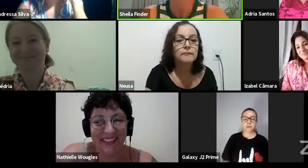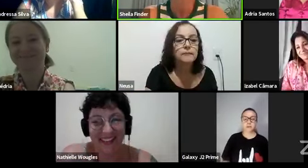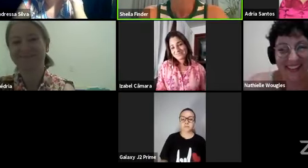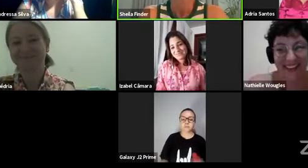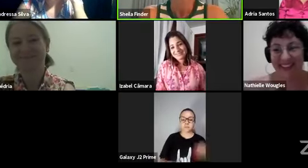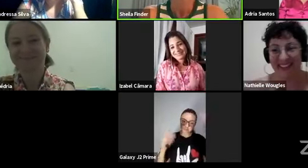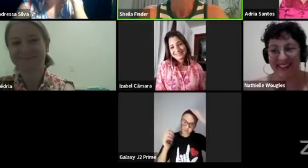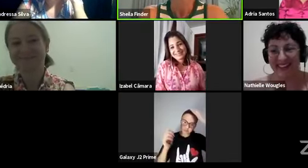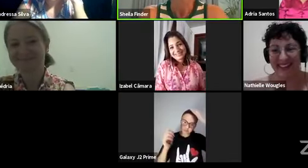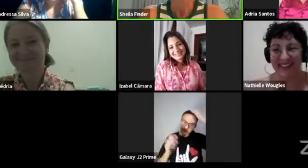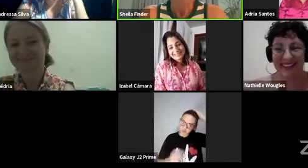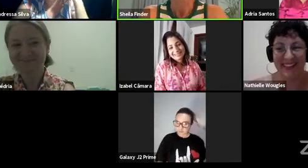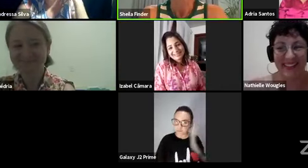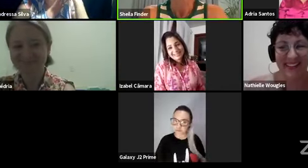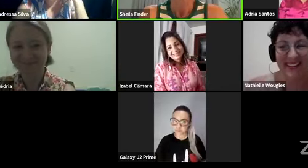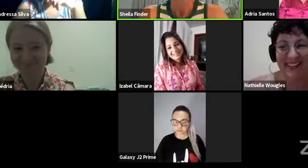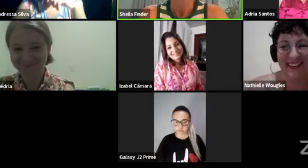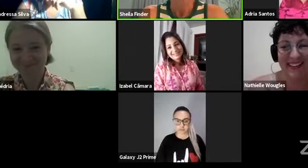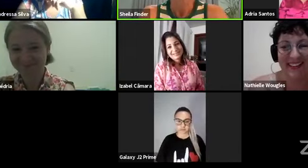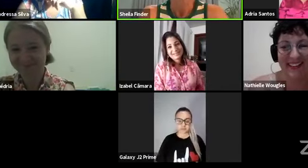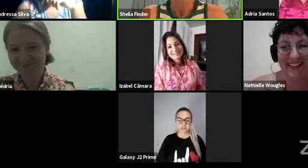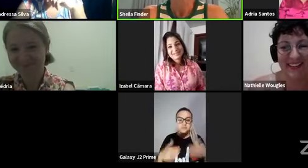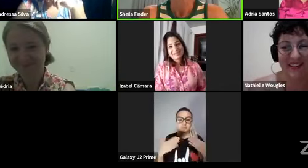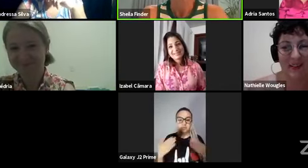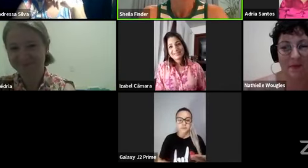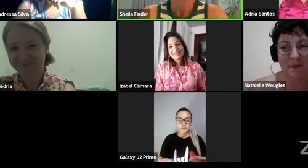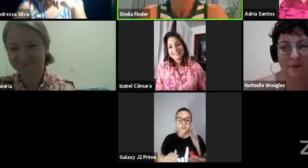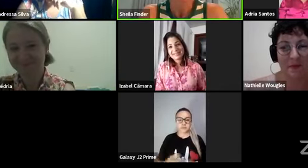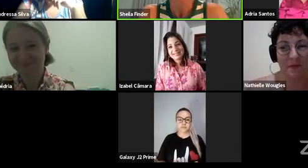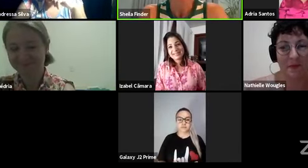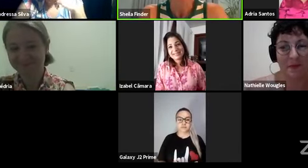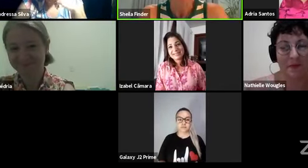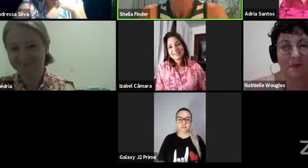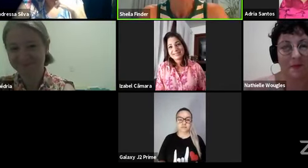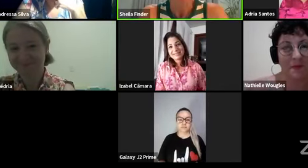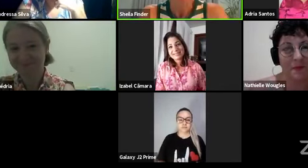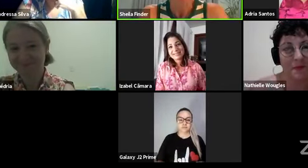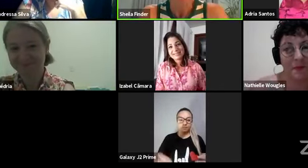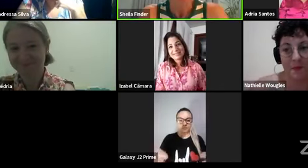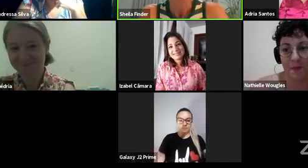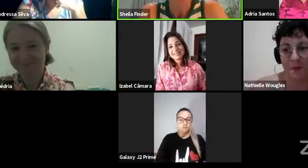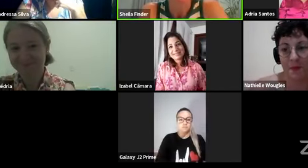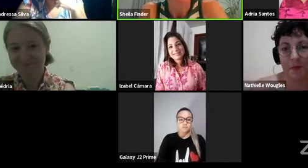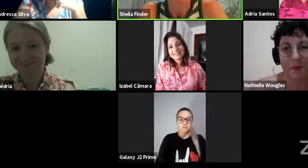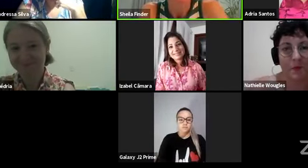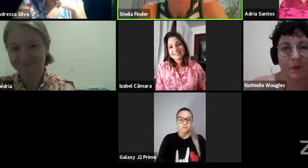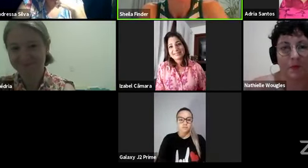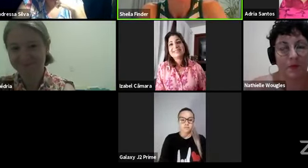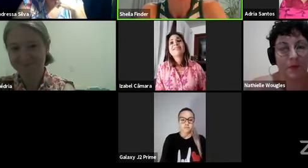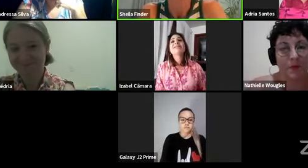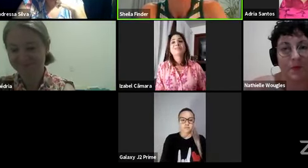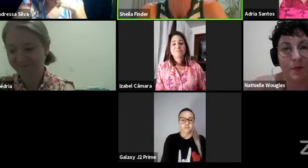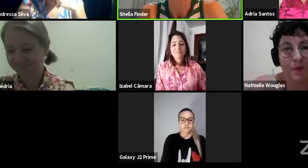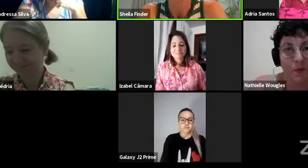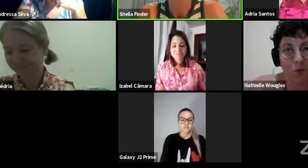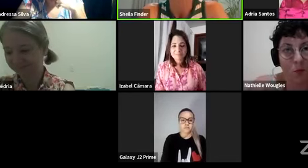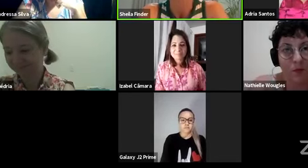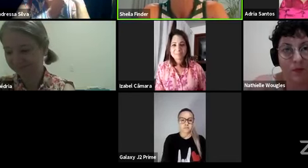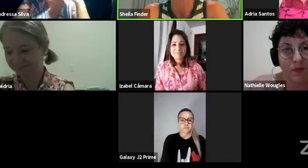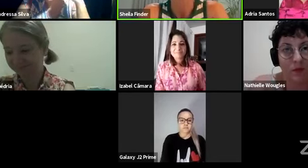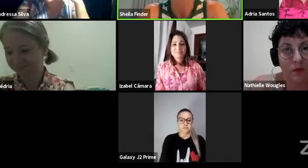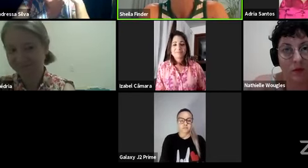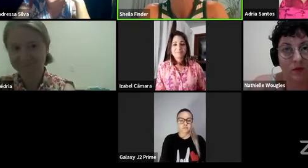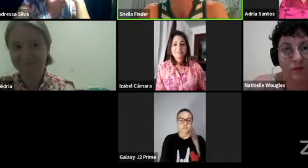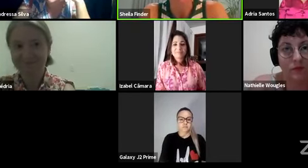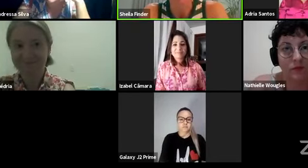bom. Então, o lugar da mulher é onde ela quiser, onde ela se sente bem, onde